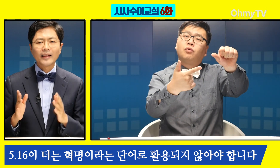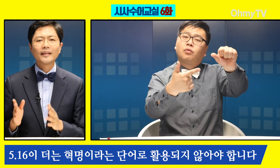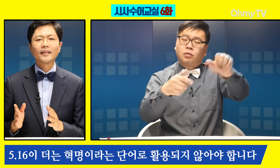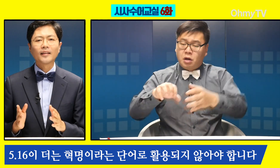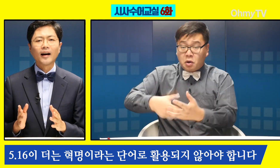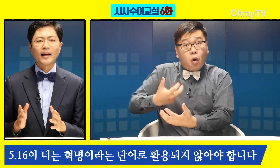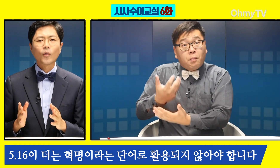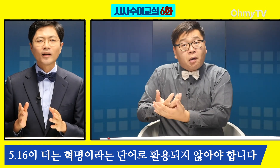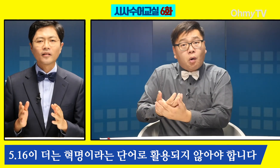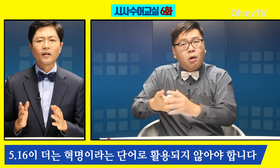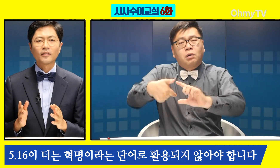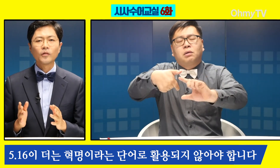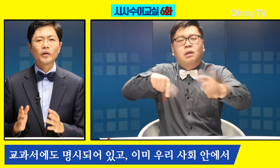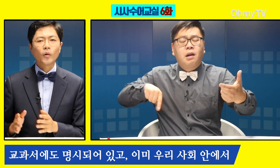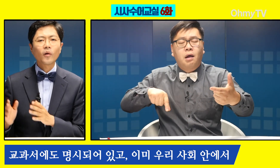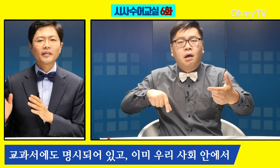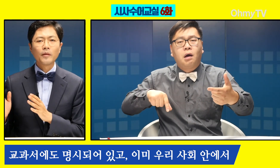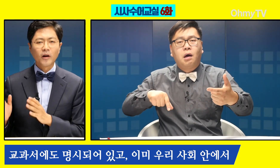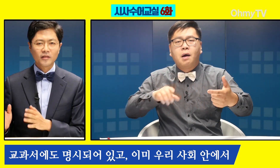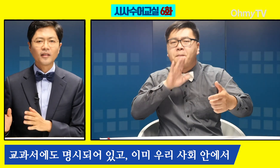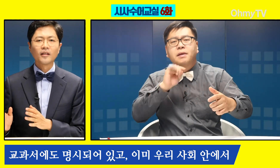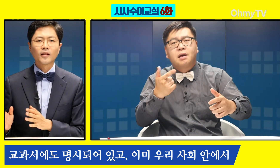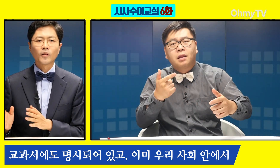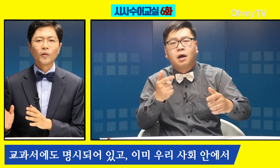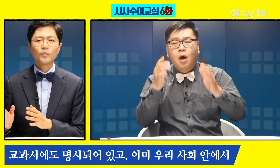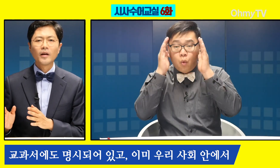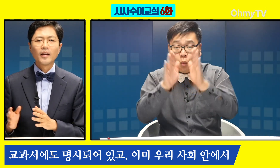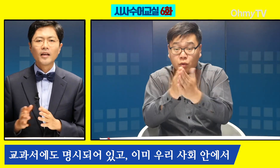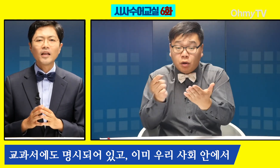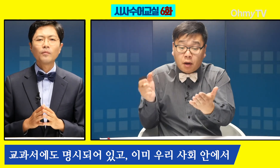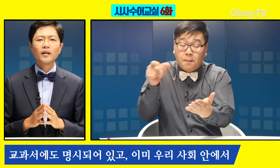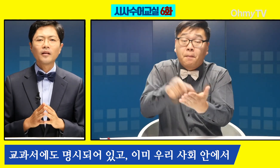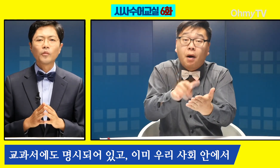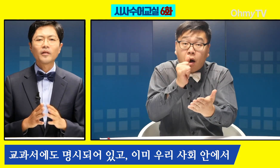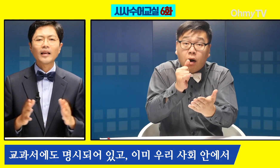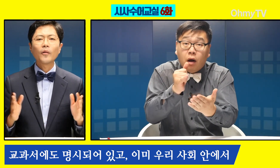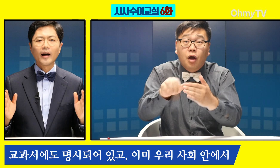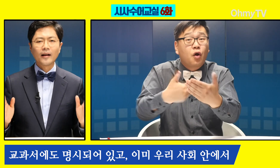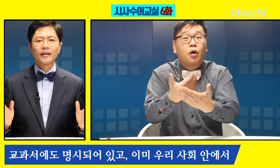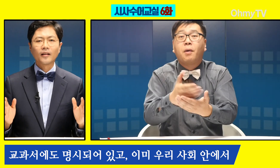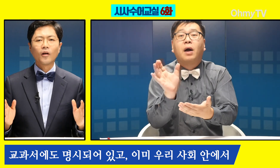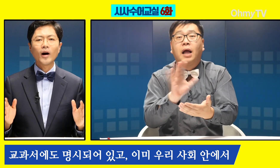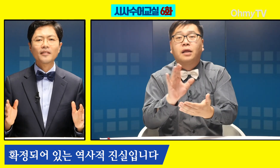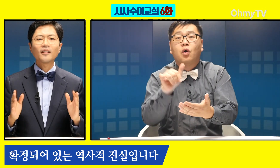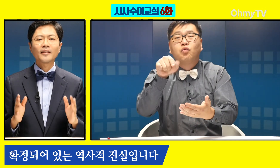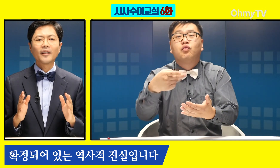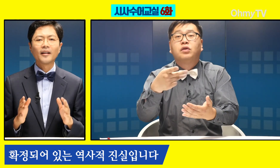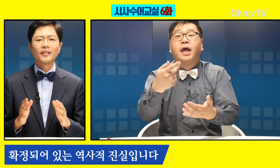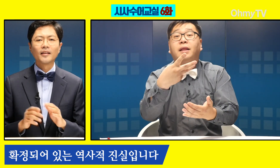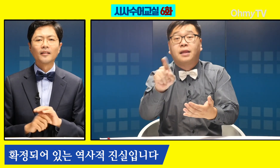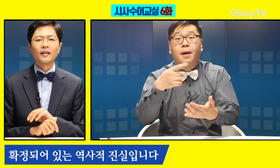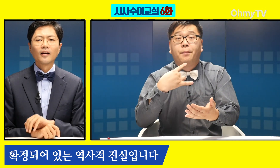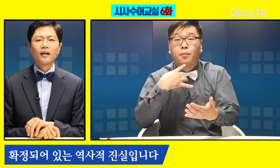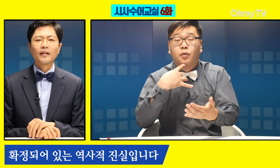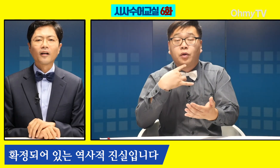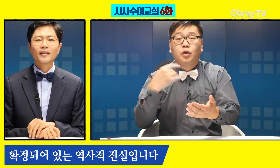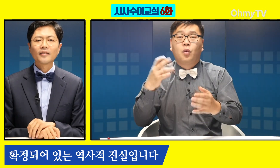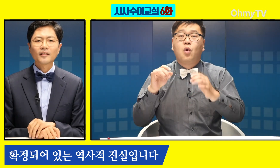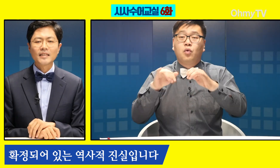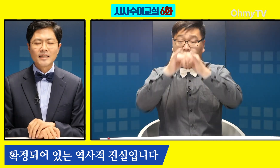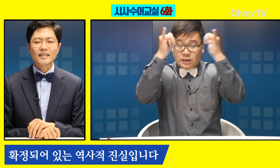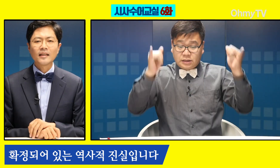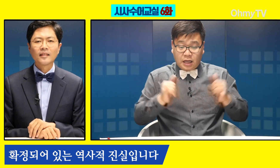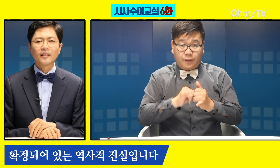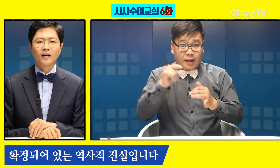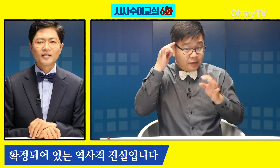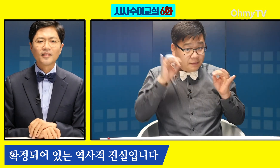활용되지 않아야 된다라고 하는 것이 우리 교과서에 명시되어 있고 이미 우리 사회 안에서 확정되어 있는